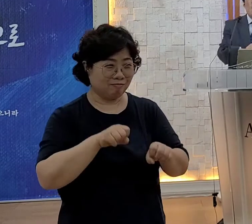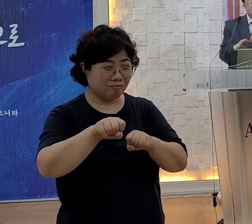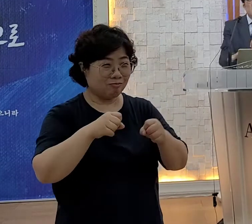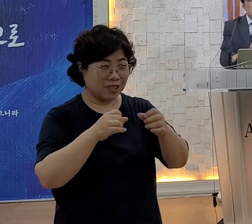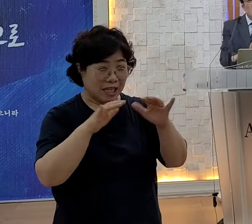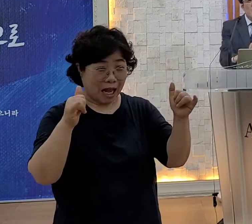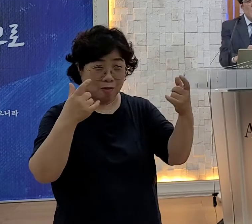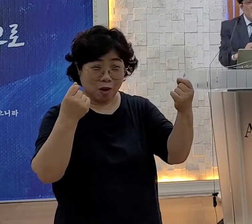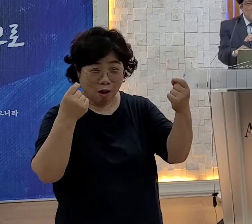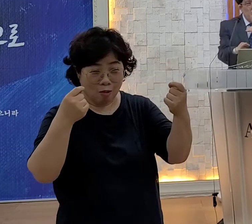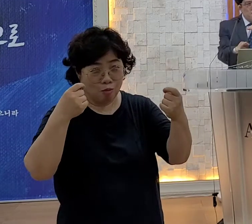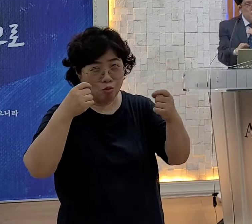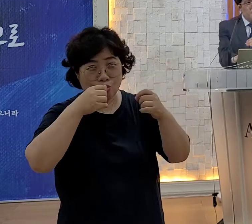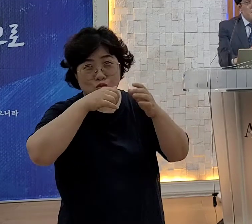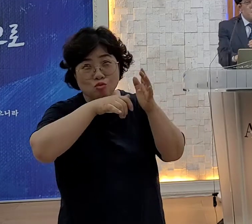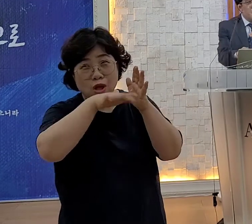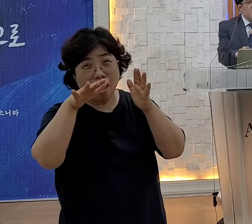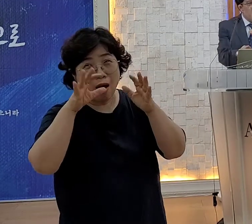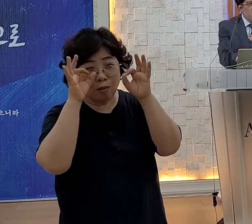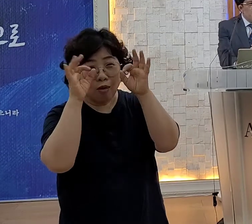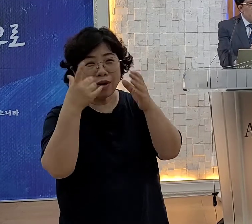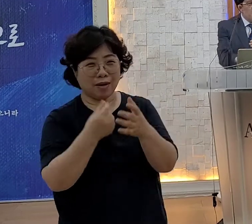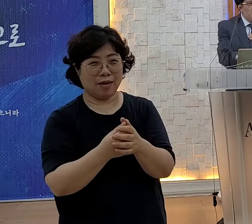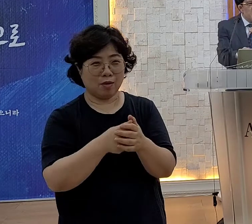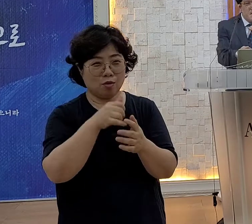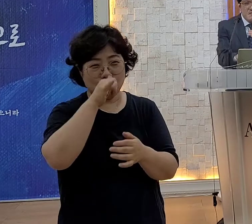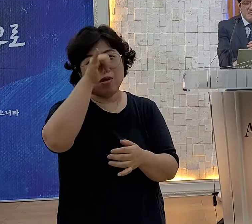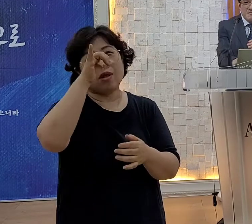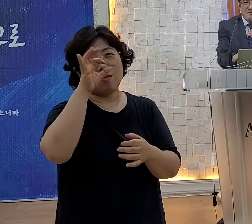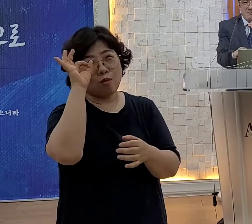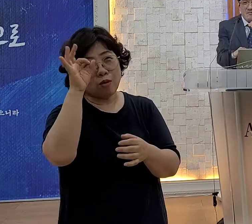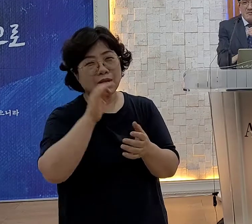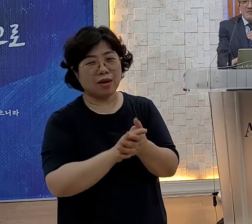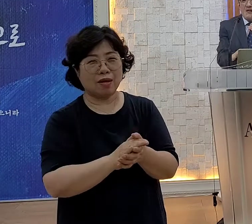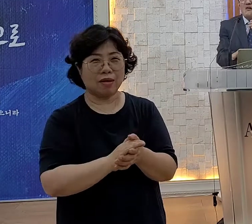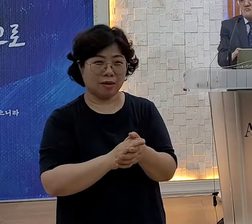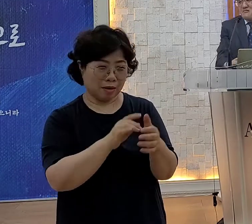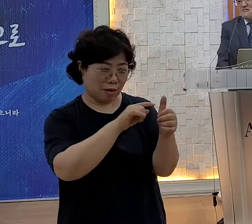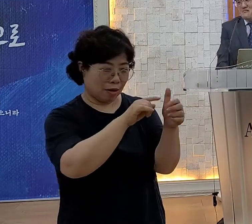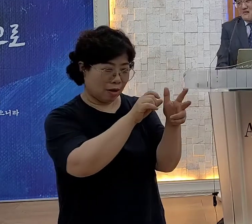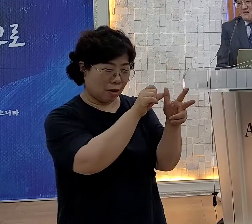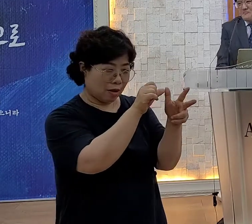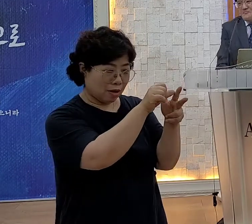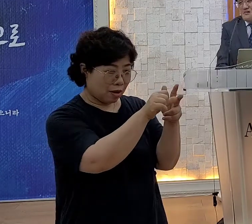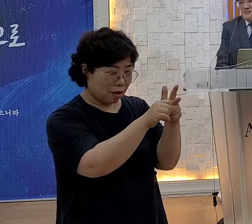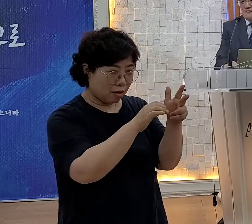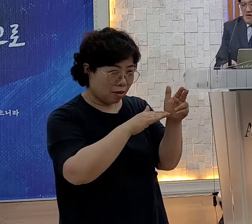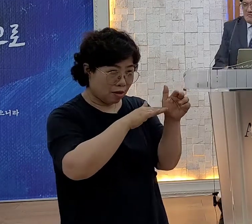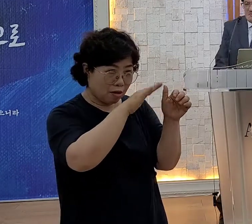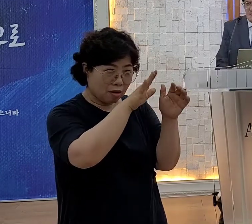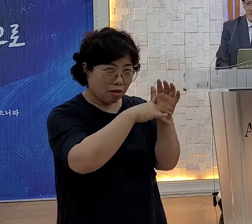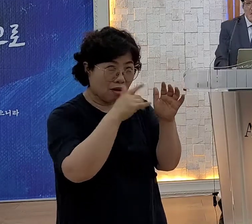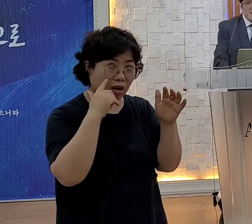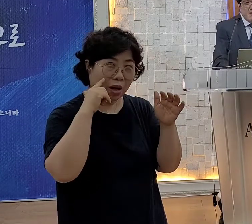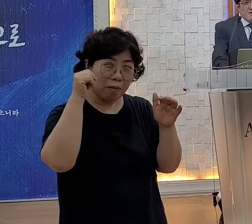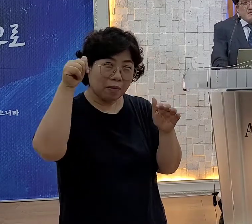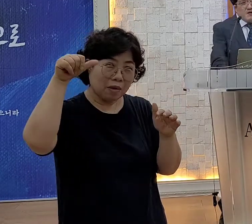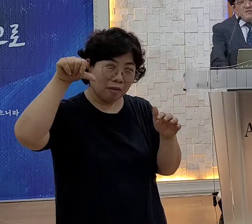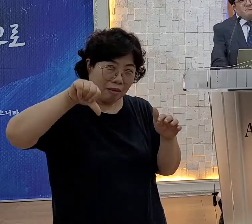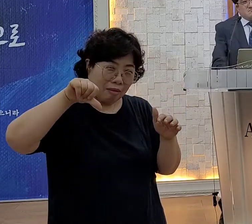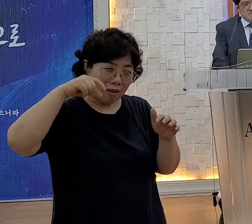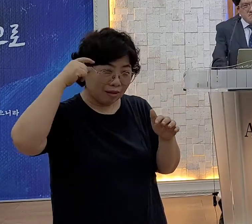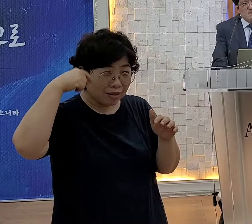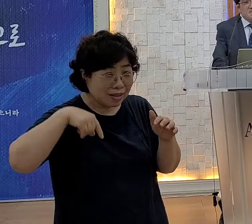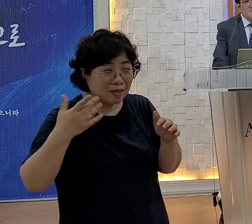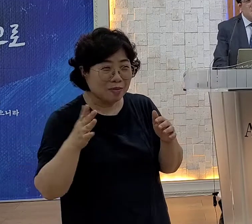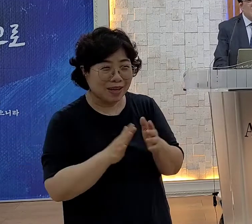물론 자라면서 우리 아빠도 별거 아니구나 라는 것을 애들이 이제 계속 알아가면서 그런 거잖아요. 근데 어릴 때는 막 애들